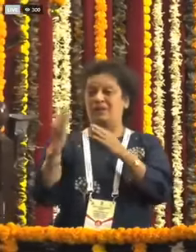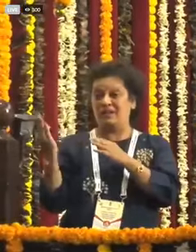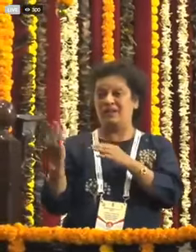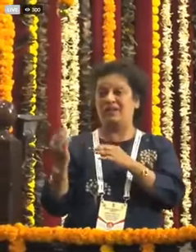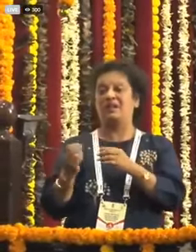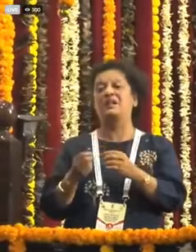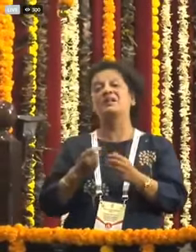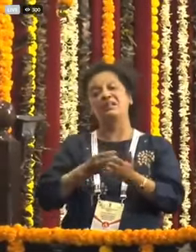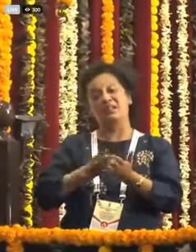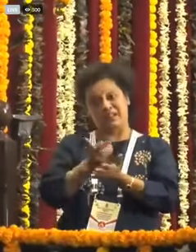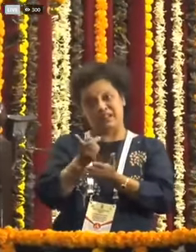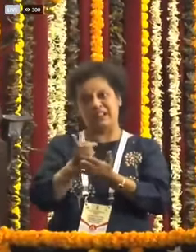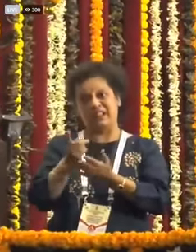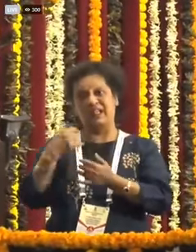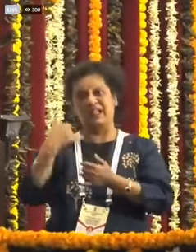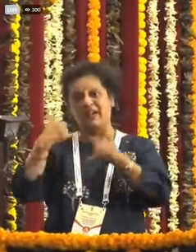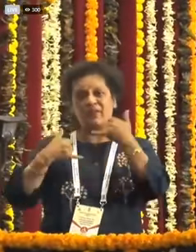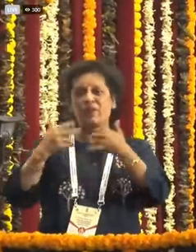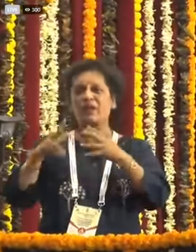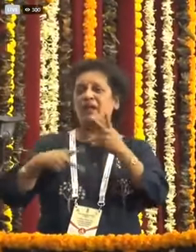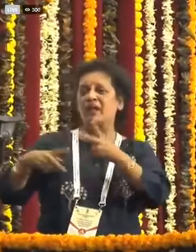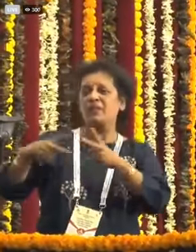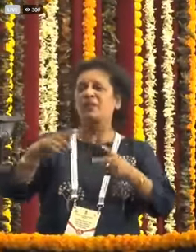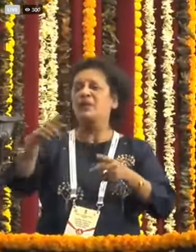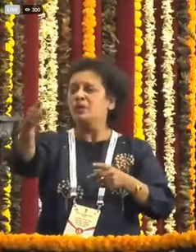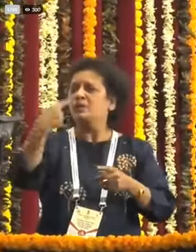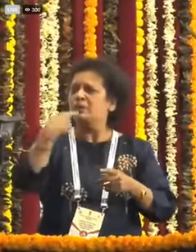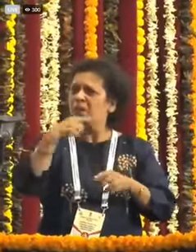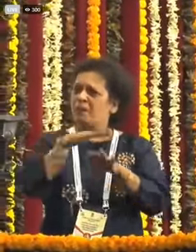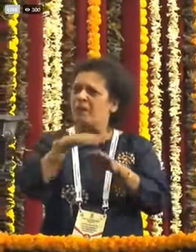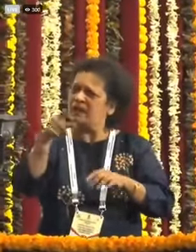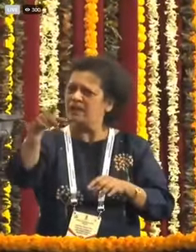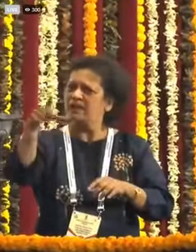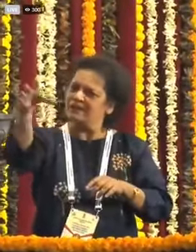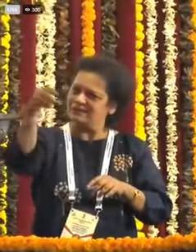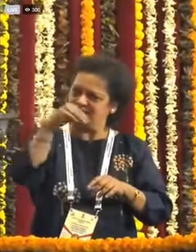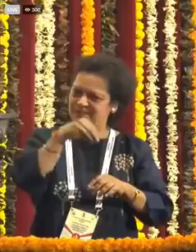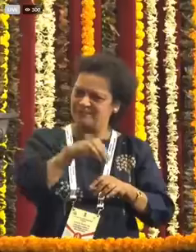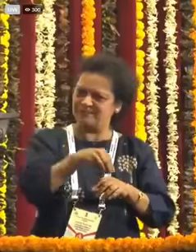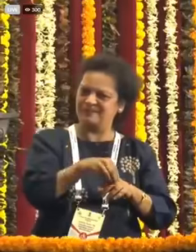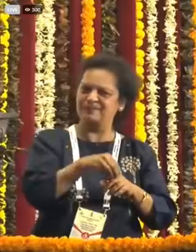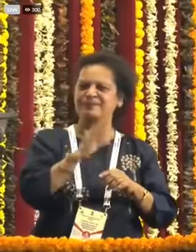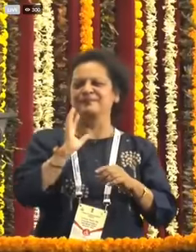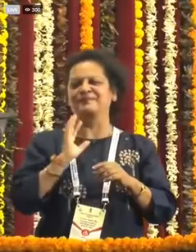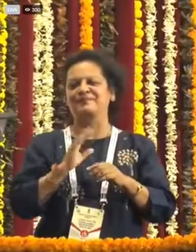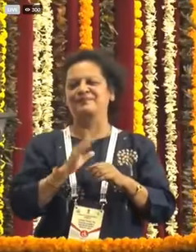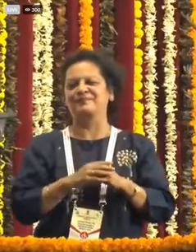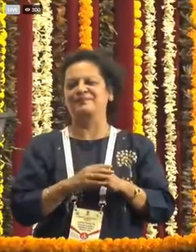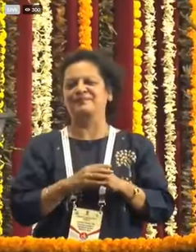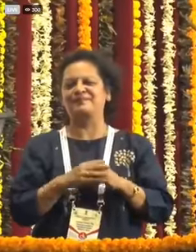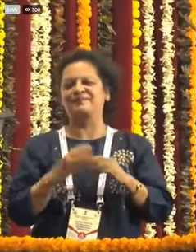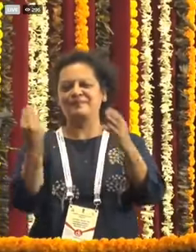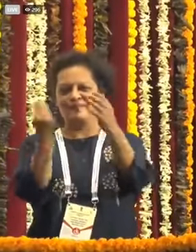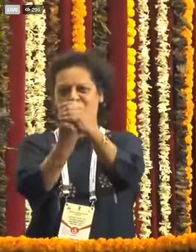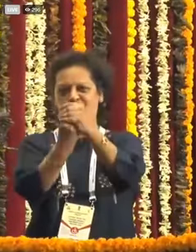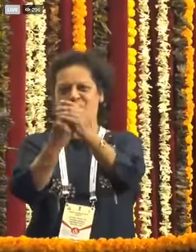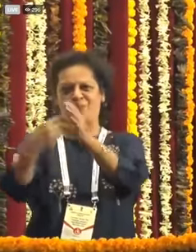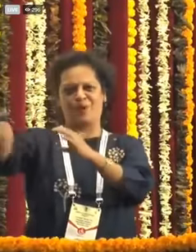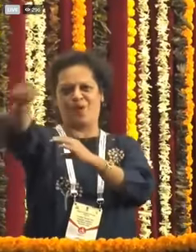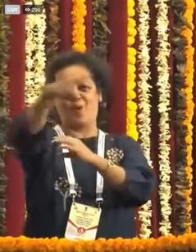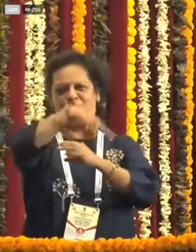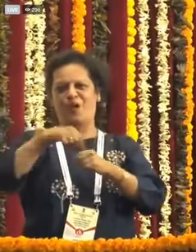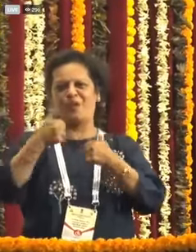कृषी दळणवळण या विभागांना कुठलंही धोरण ठरवताना या दिव्यांगांचं देखील मत विचारात